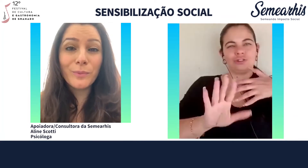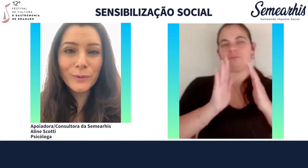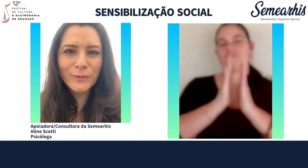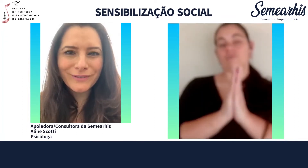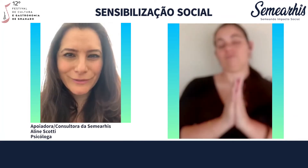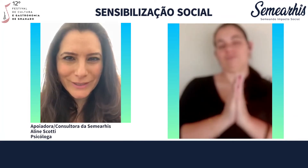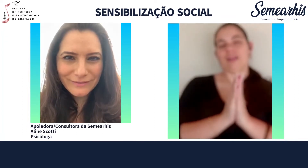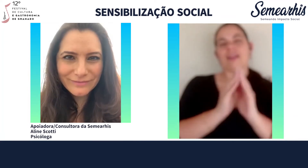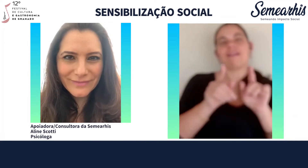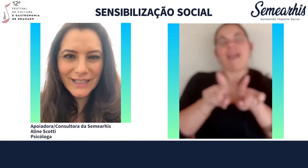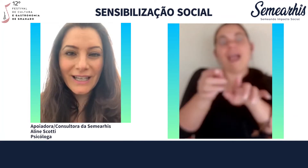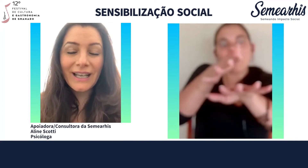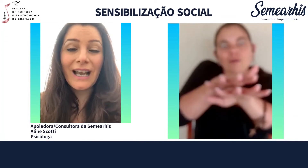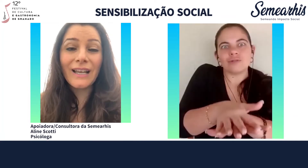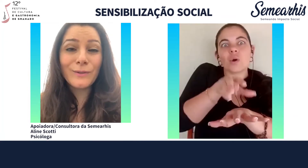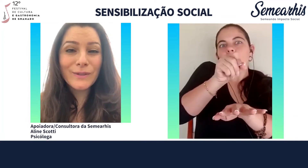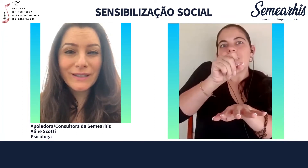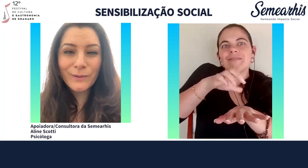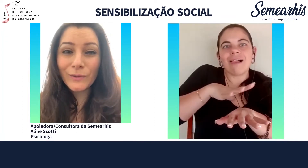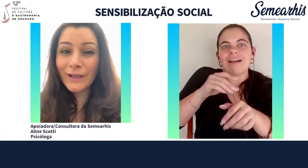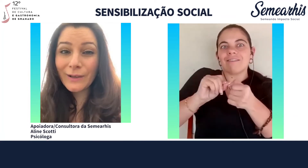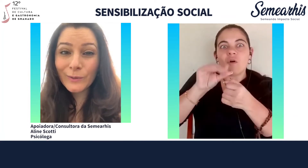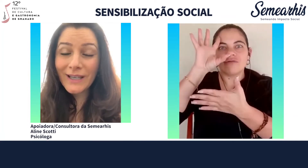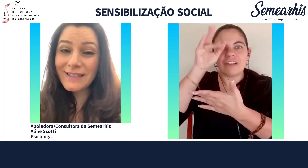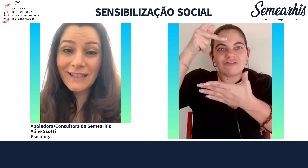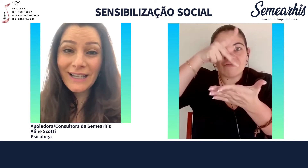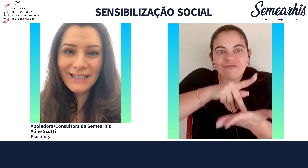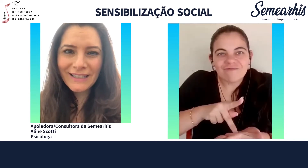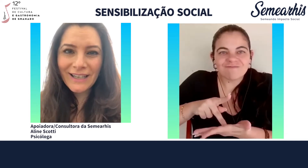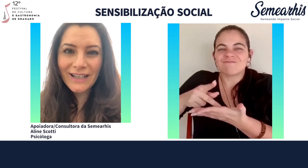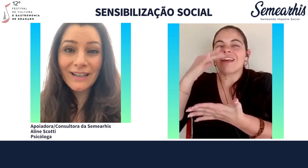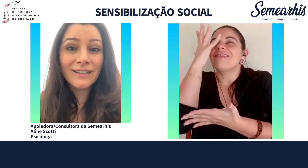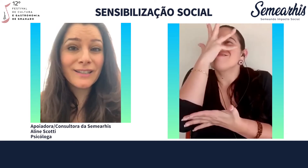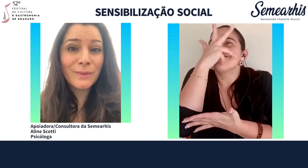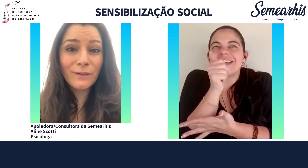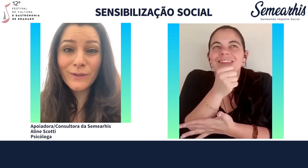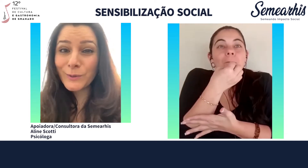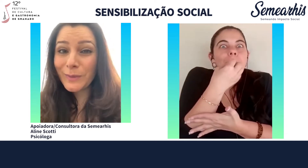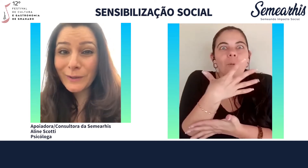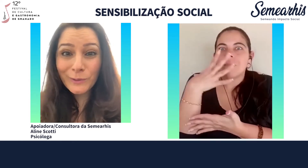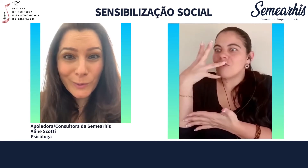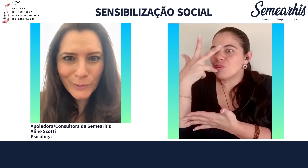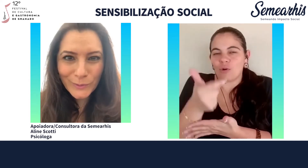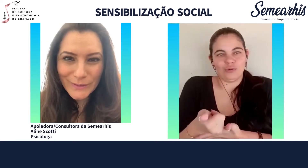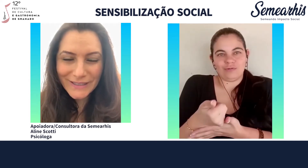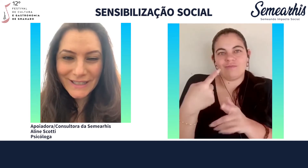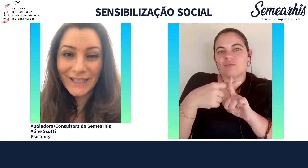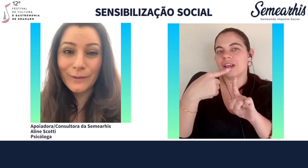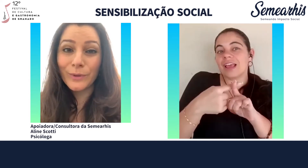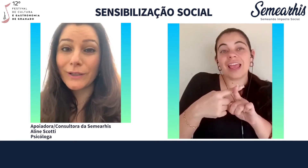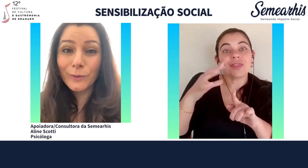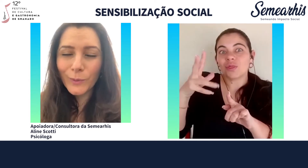empatia, por favor. A inclusão, quando ela acontece, ela é linda, ela traz benefícios para